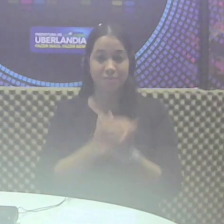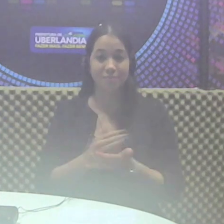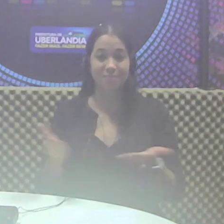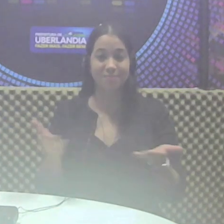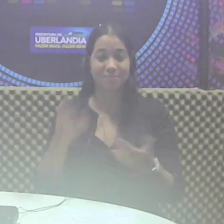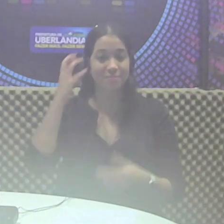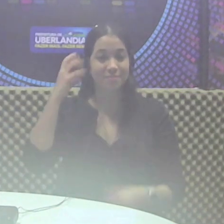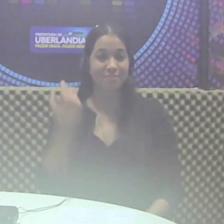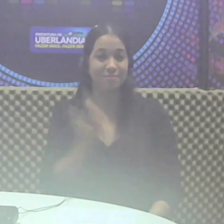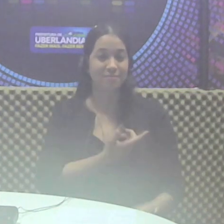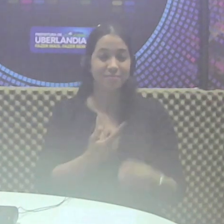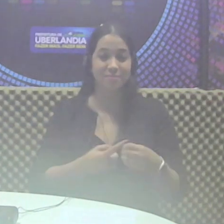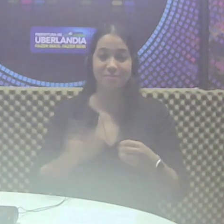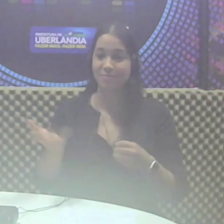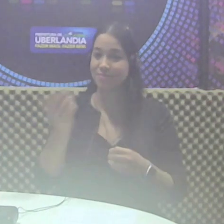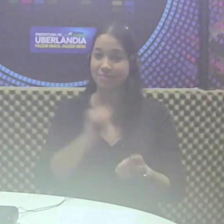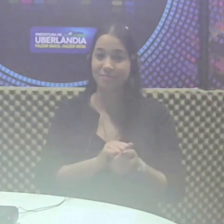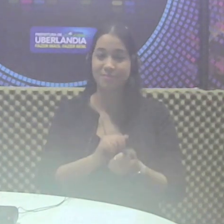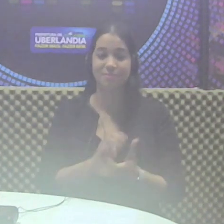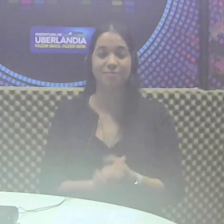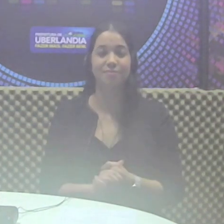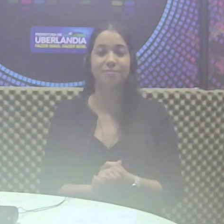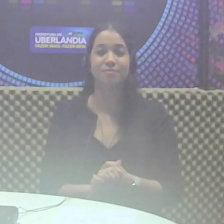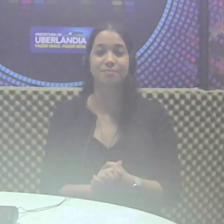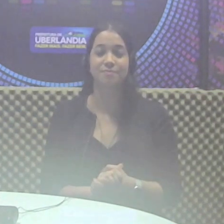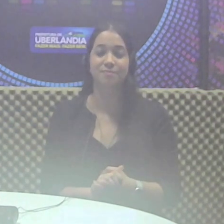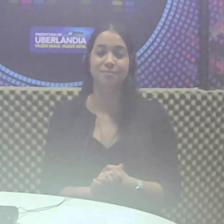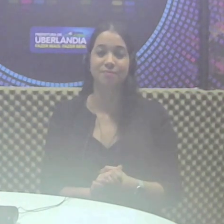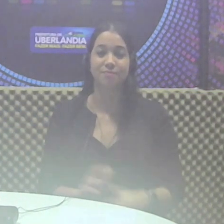na Rádio Nossa Cidade. Vem com a gente!